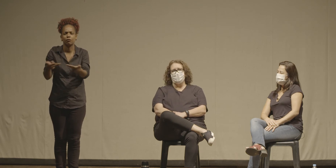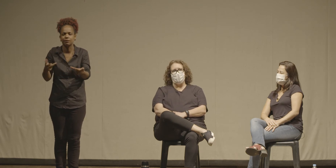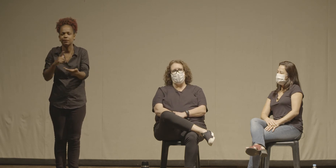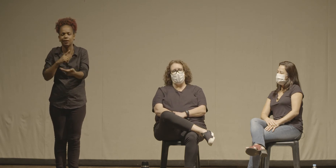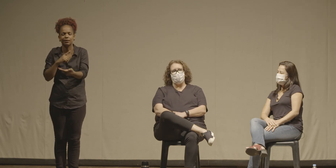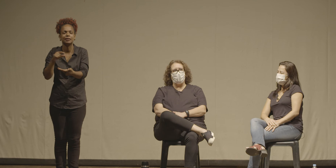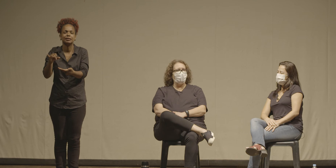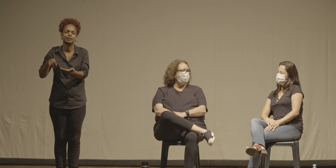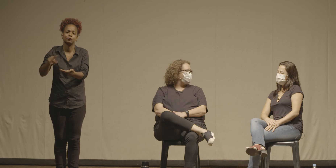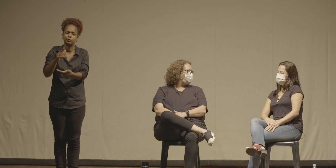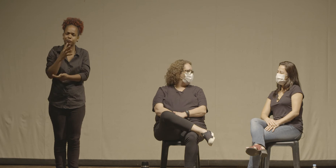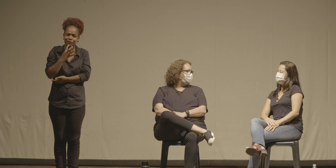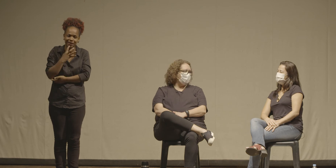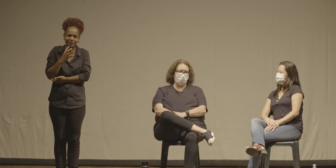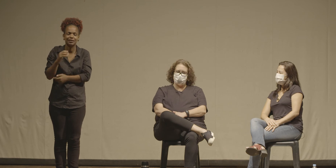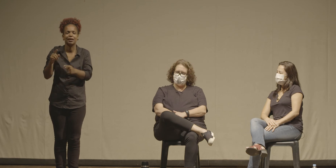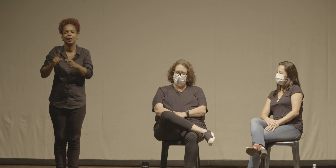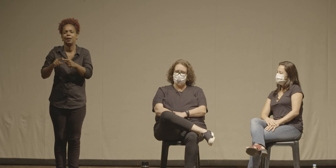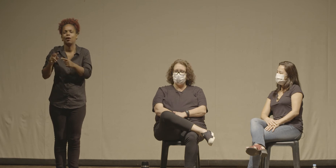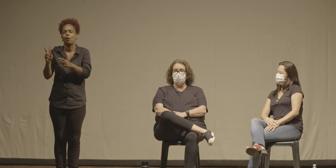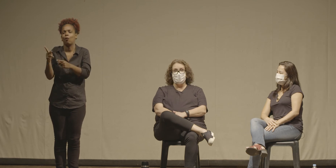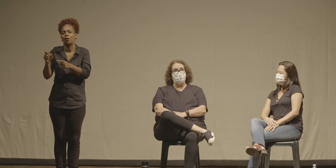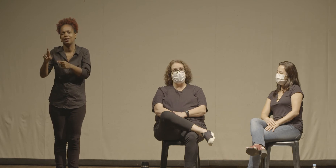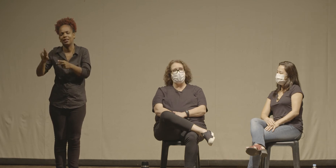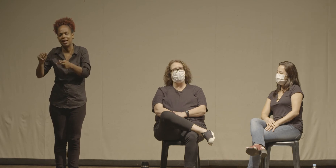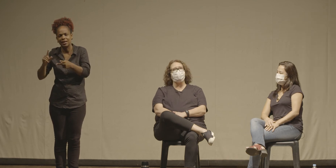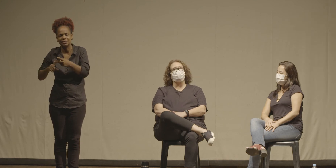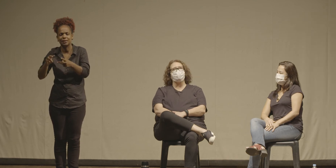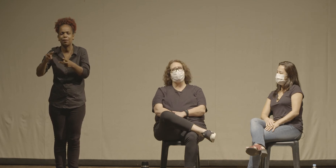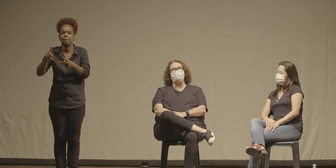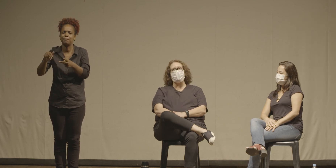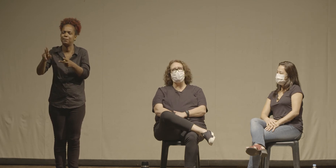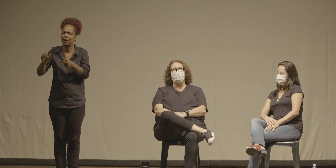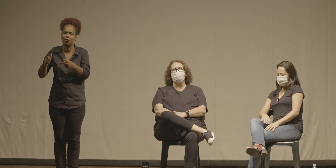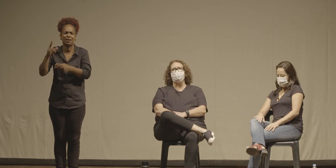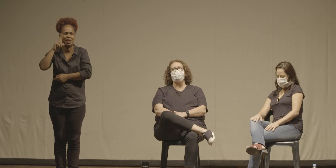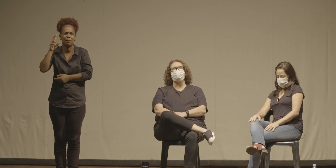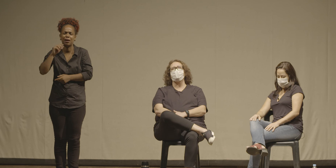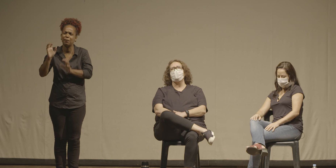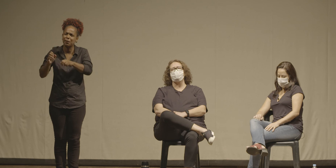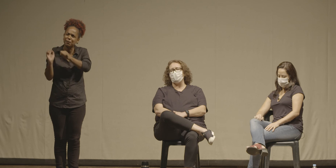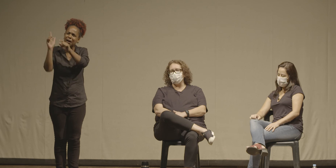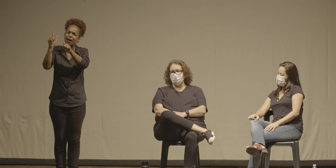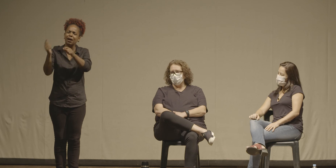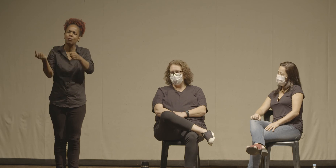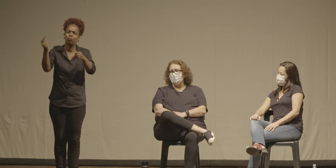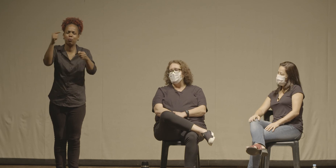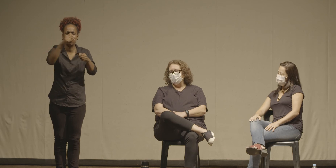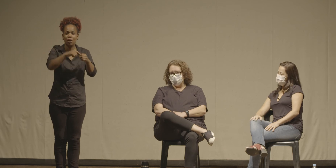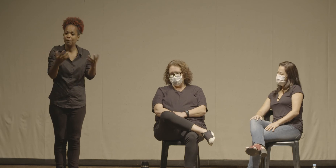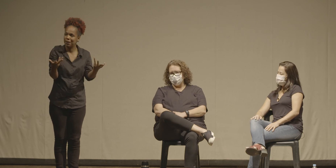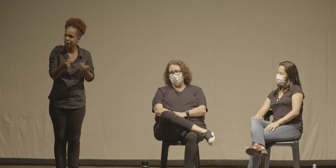conhece Magic Paula, Hortência e lembra das cestas maravilhosas e dos jogos